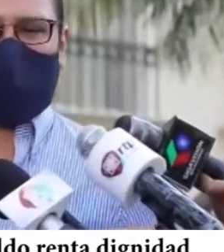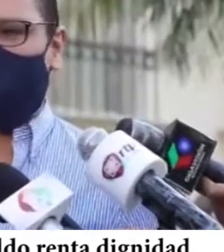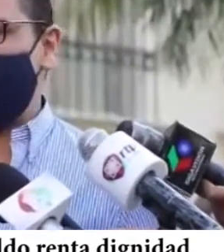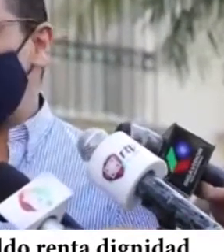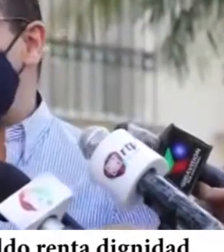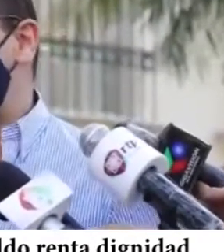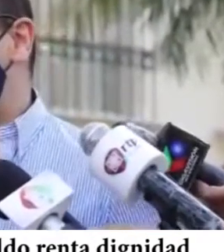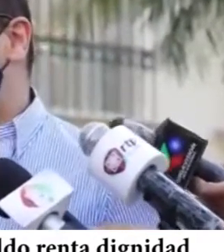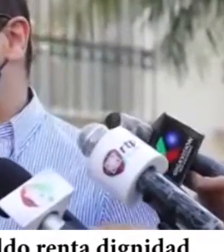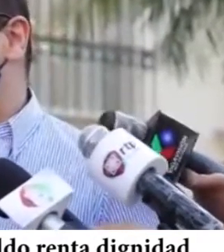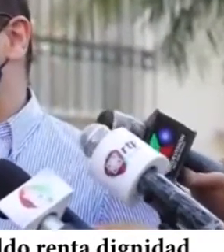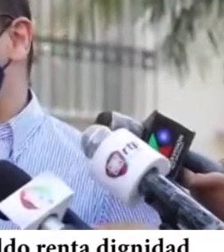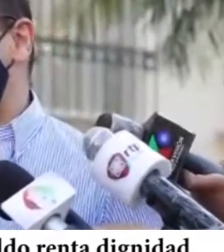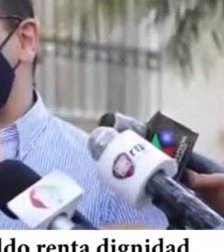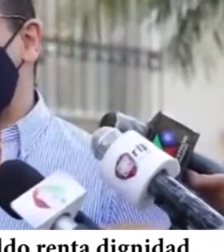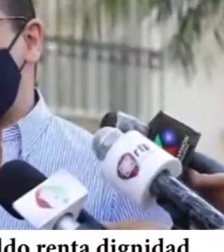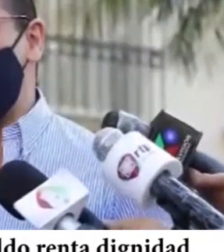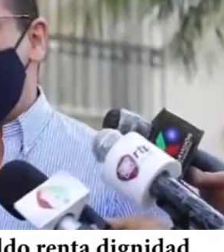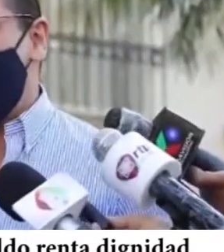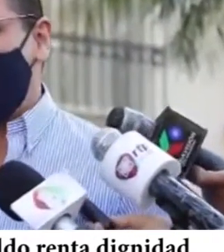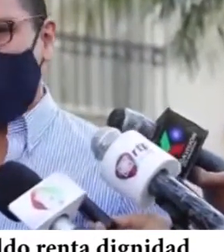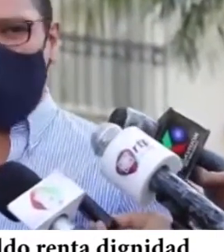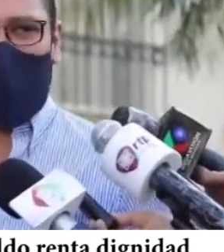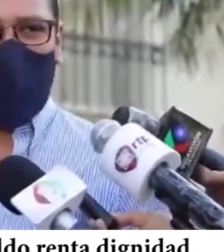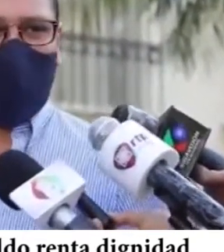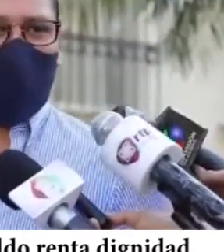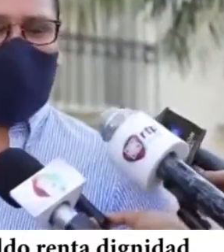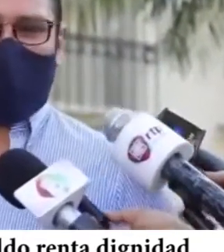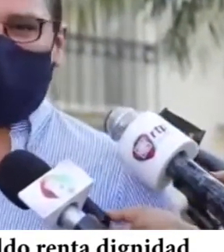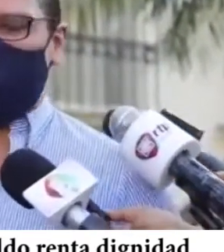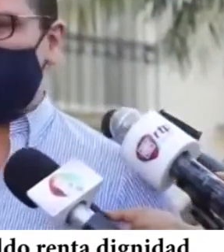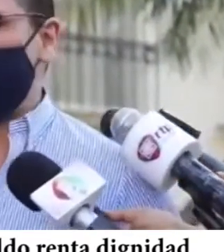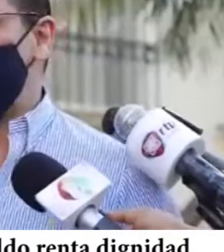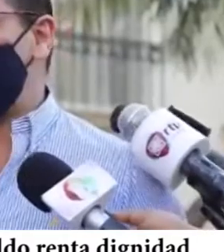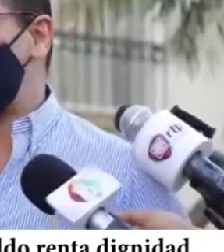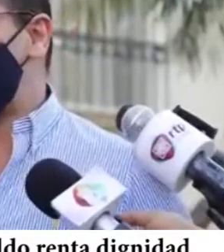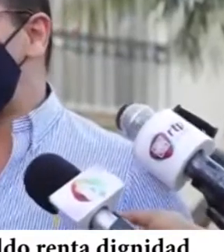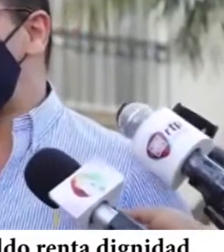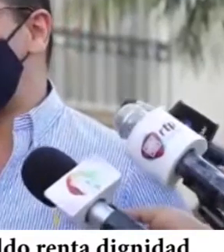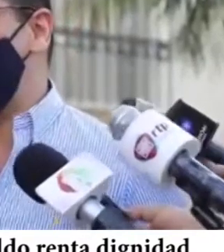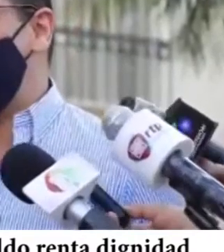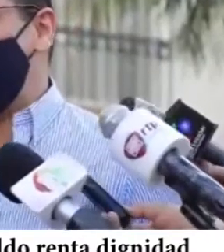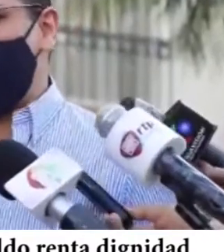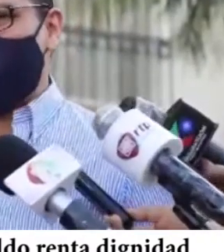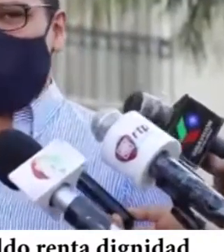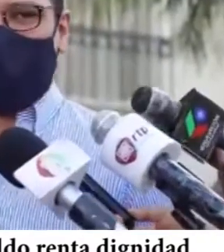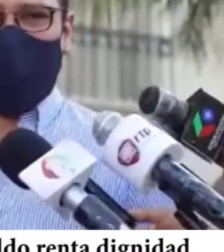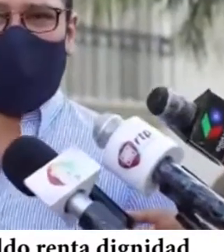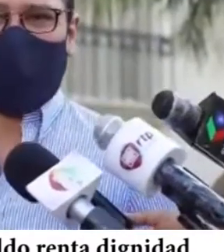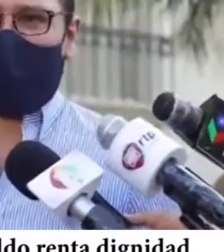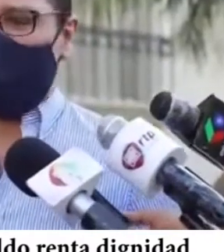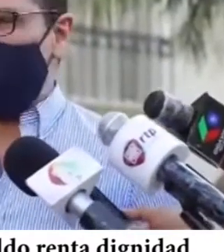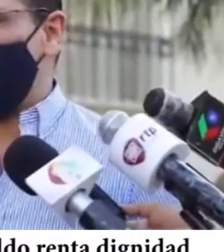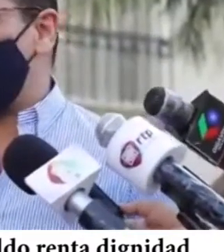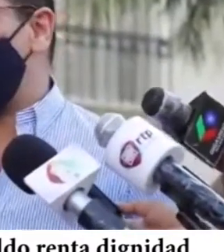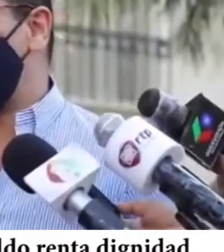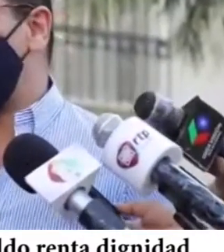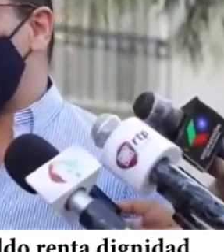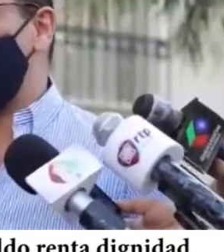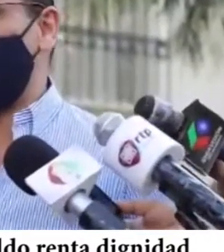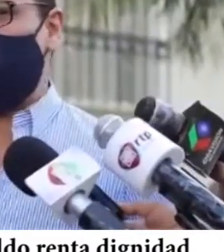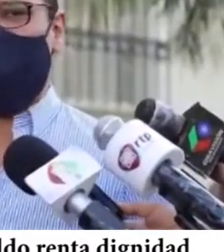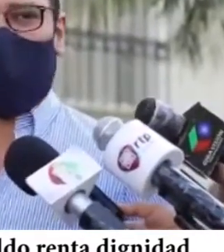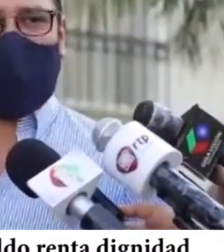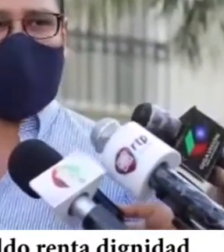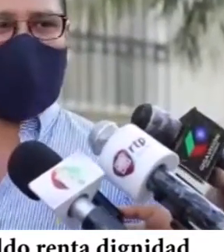urgencia la participación y ayuda y cooperación por parte del Estado. Saludamos y felicitamos de que hoy ya se inicie la cancelación de este pago y por